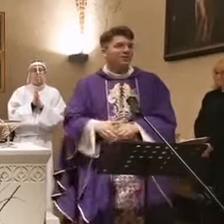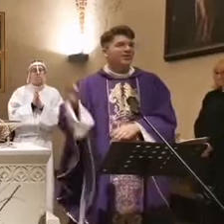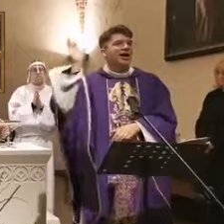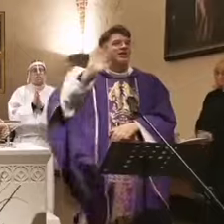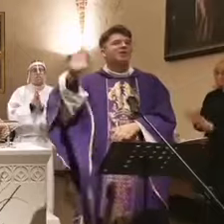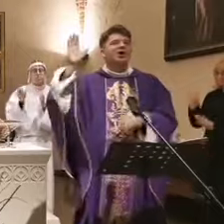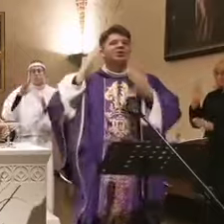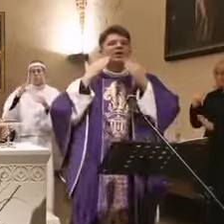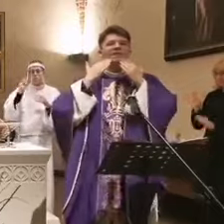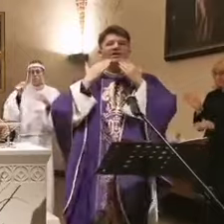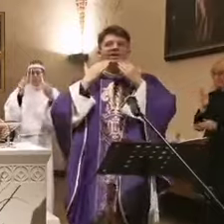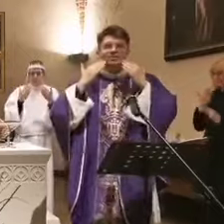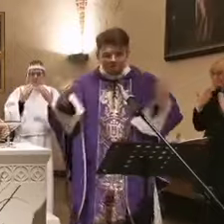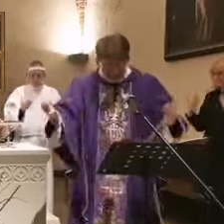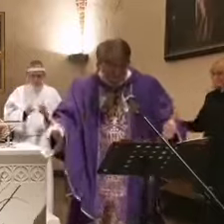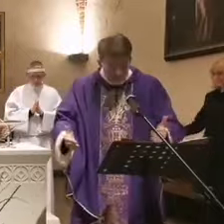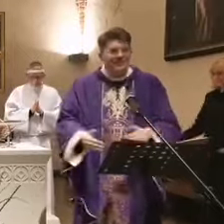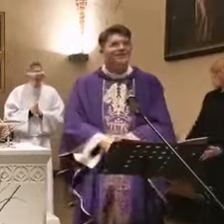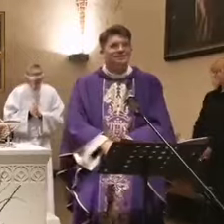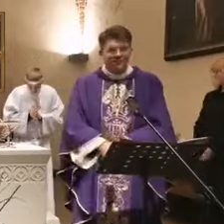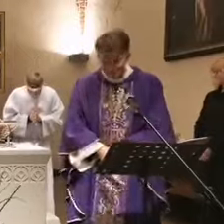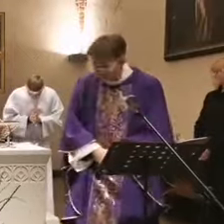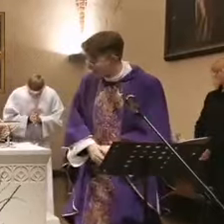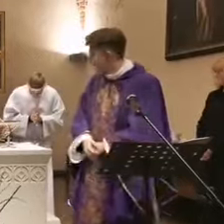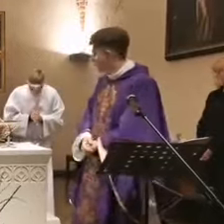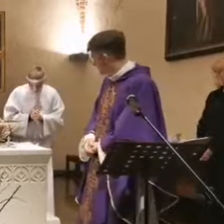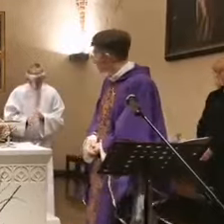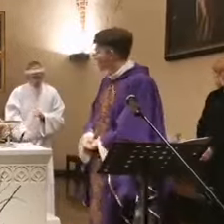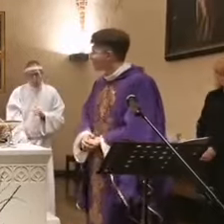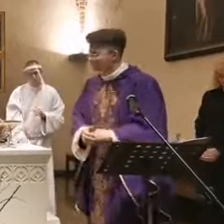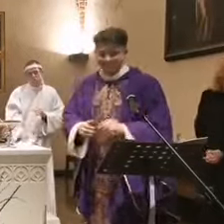pokoju Chrystusa. Bom, i będą dzięki.